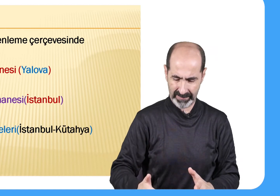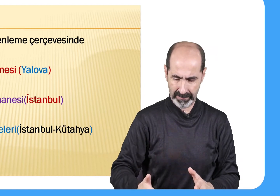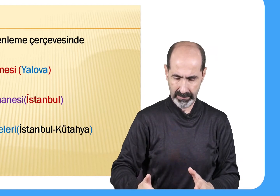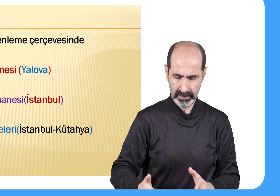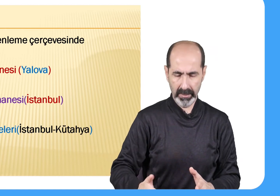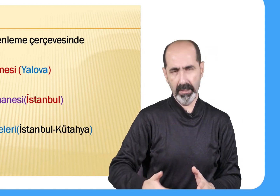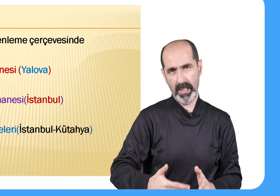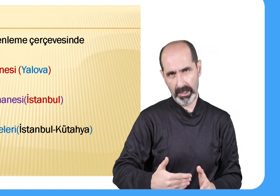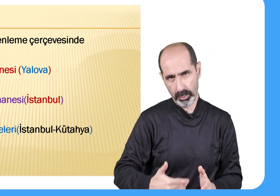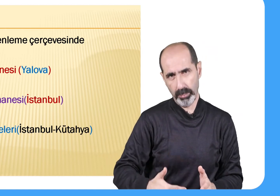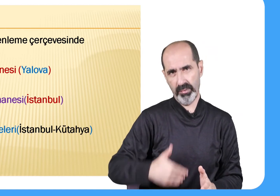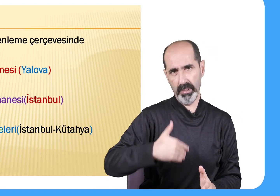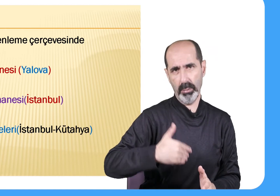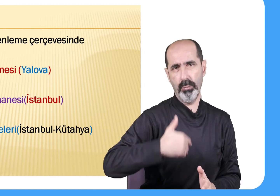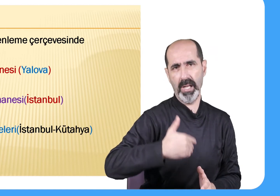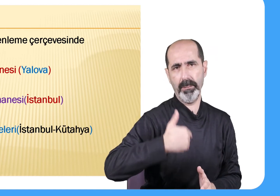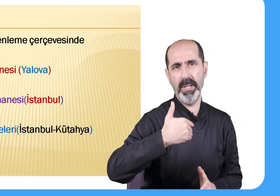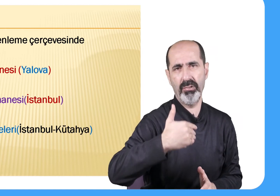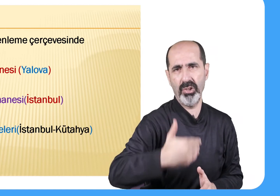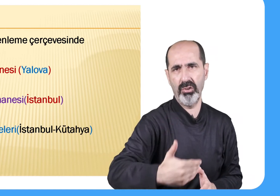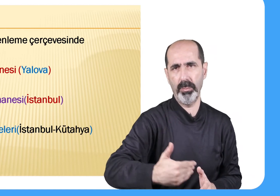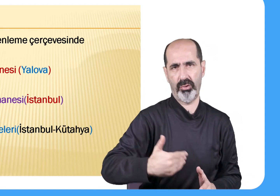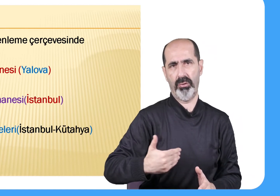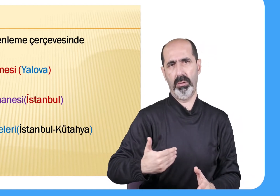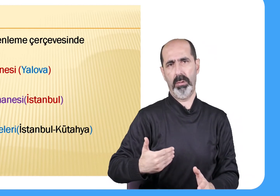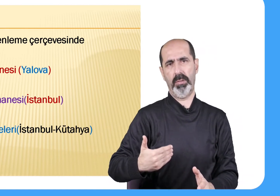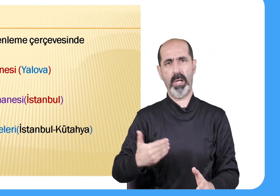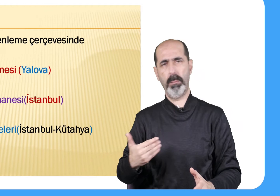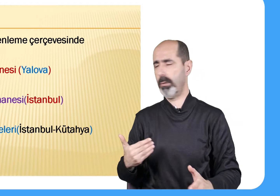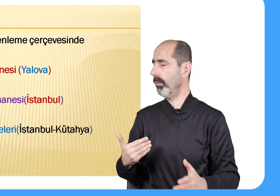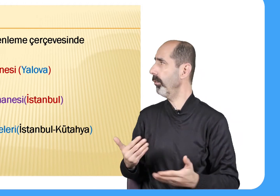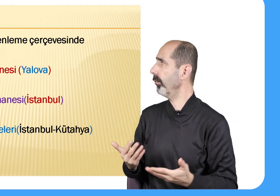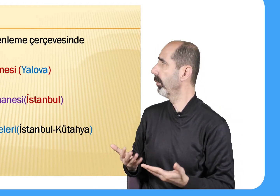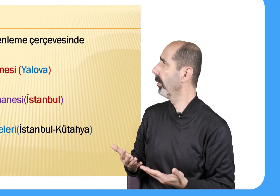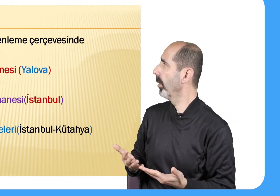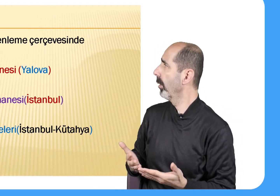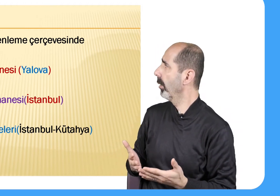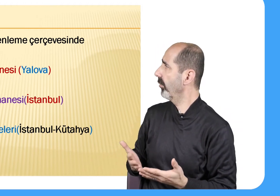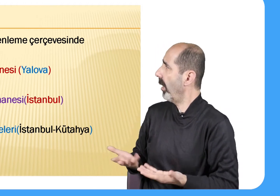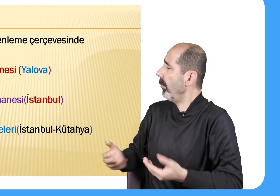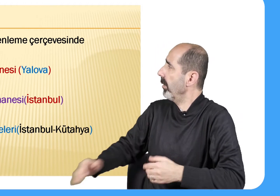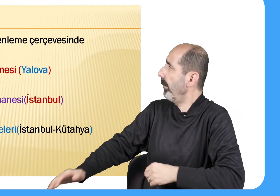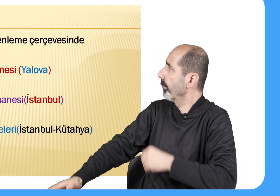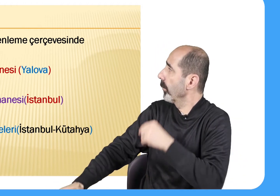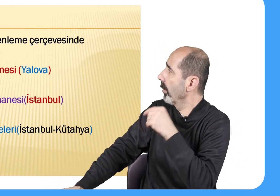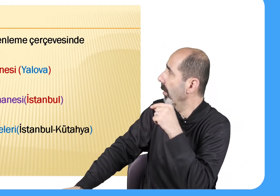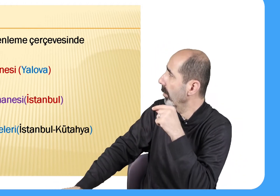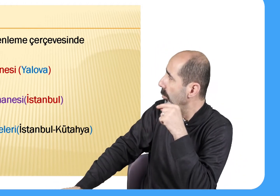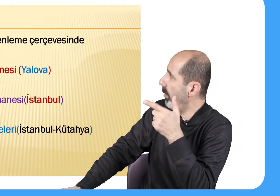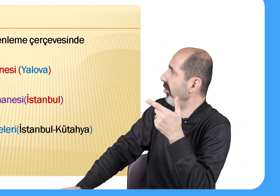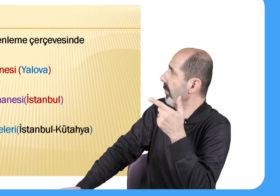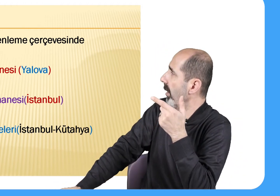devlet de ekonomisinde düzeltmeye çalışmış mesela bakıyorsunuz İstanbul'da